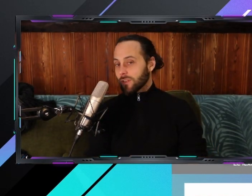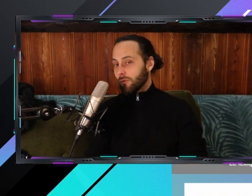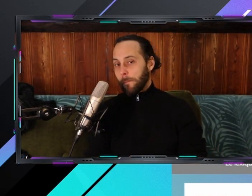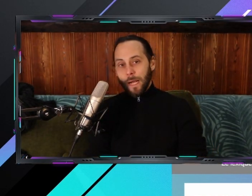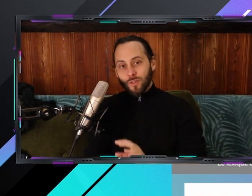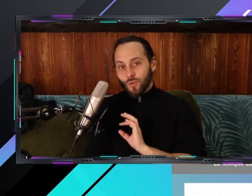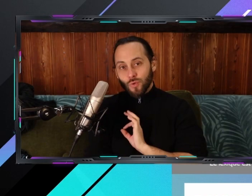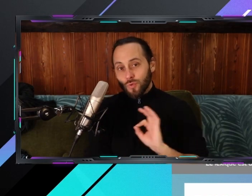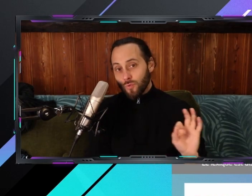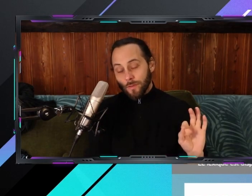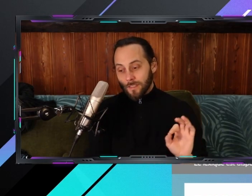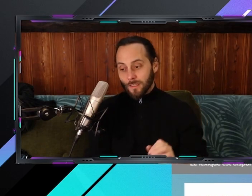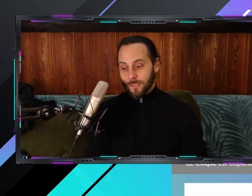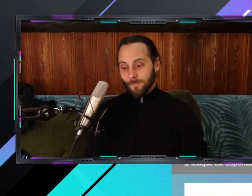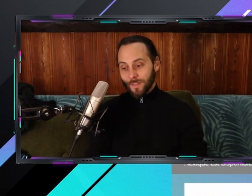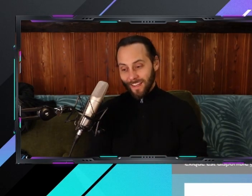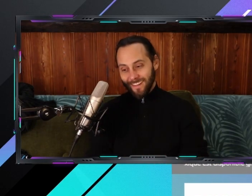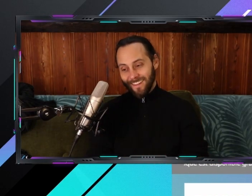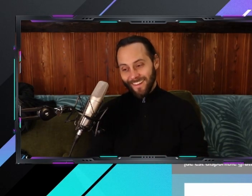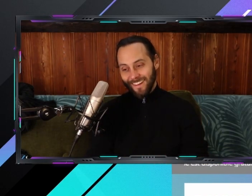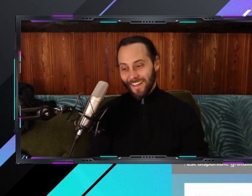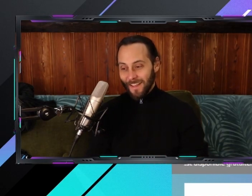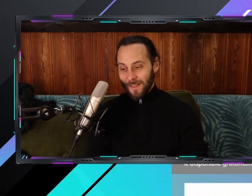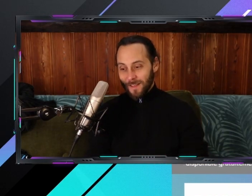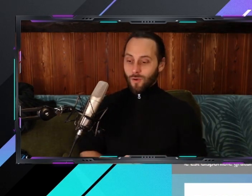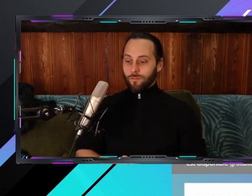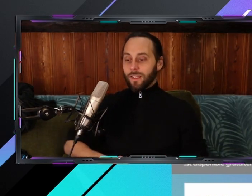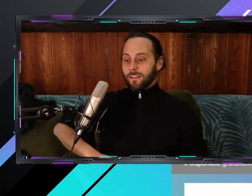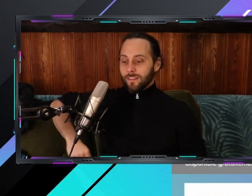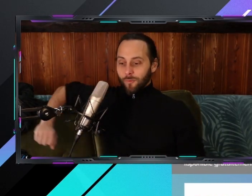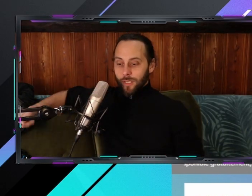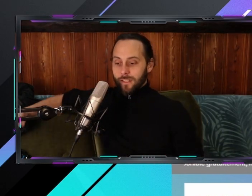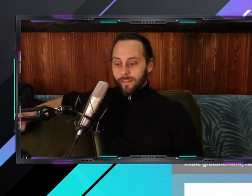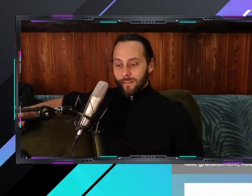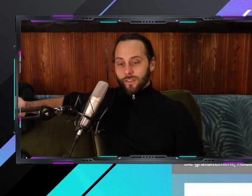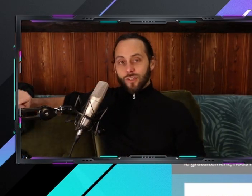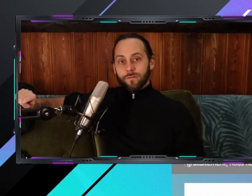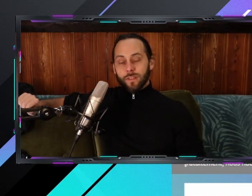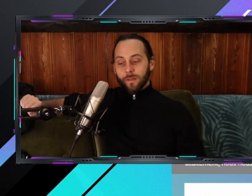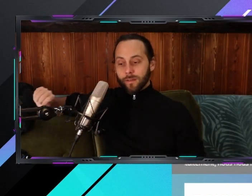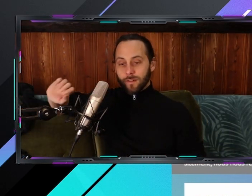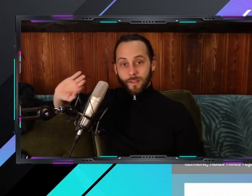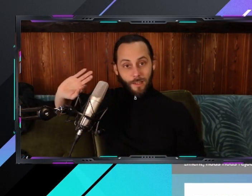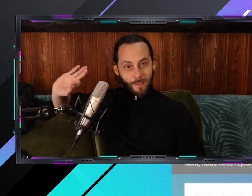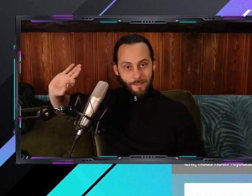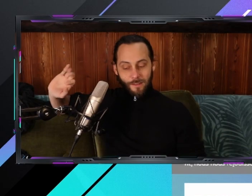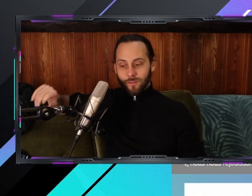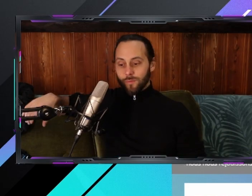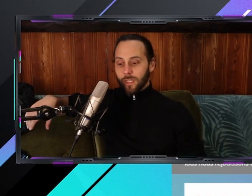Mais je sens qu'ils vont pas du tout faire ça comme ça. On va regarder comment il la signe. Je vais